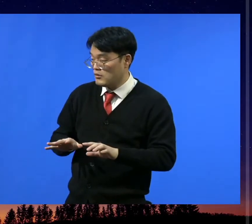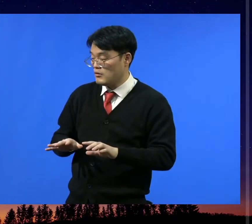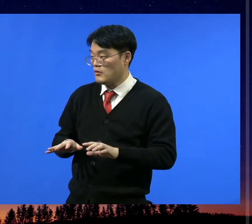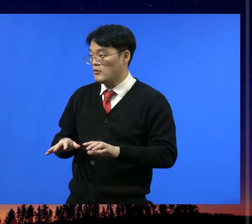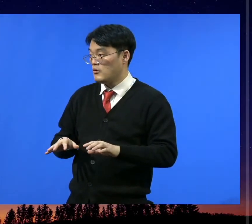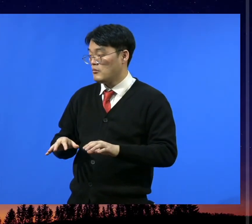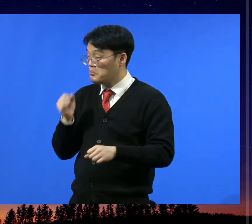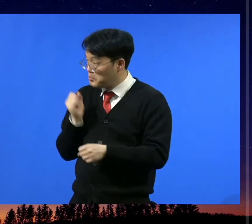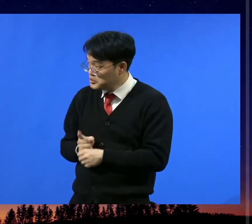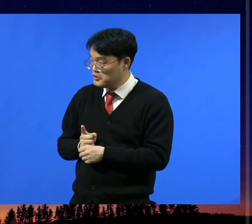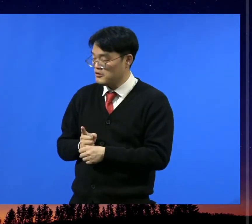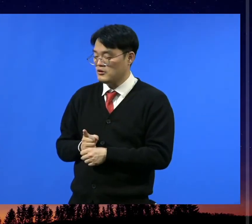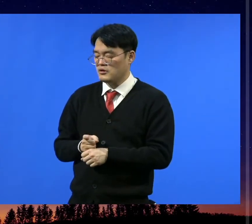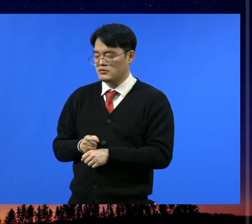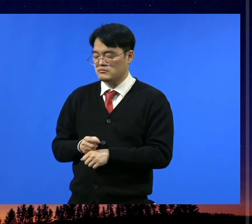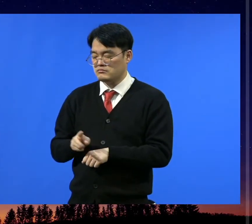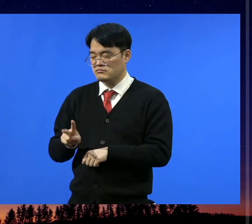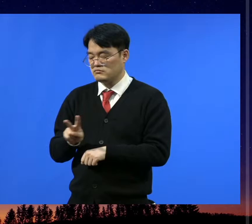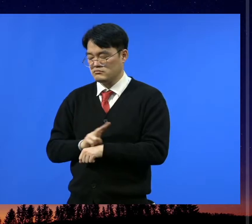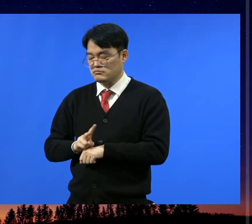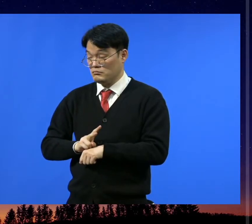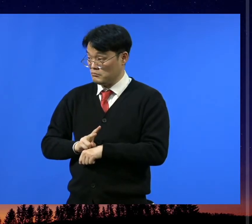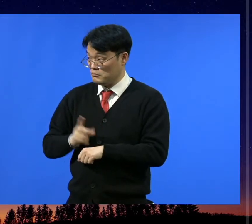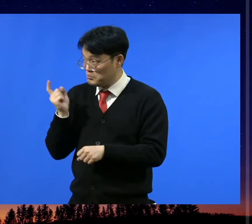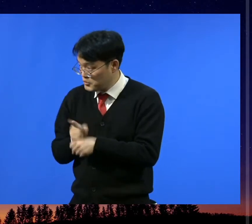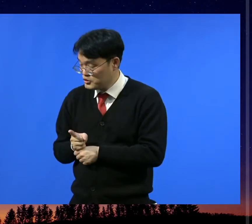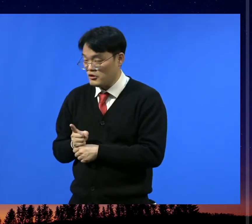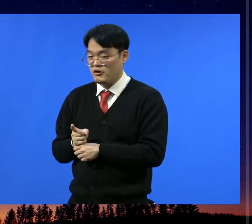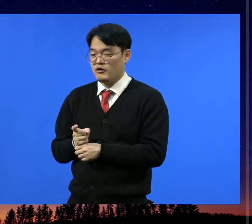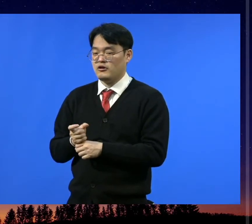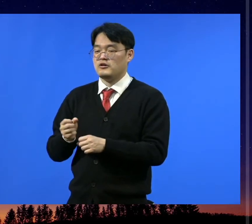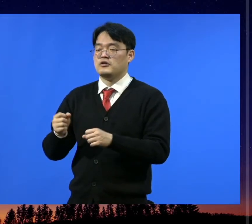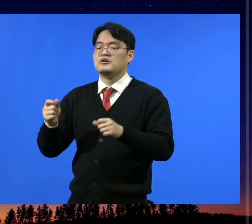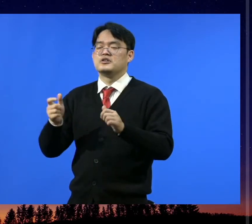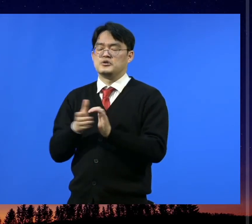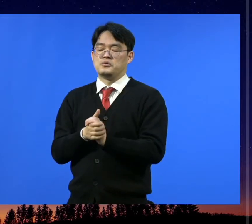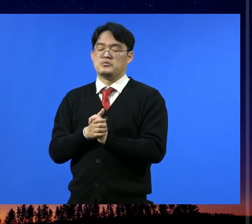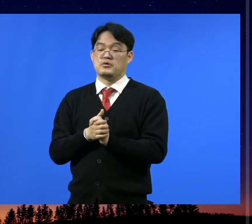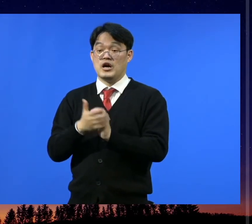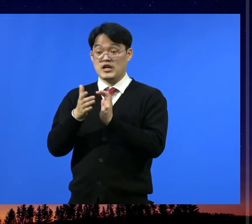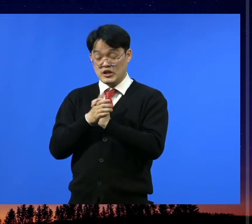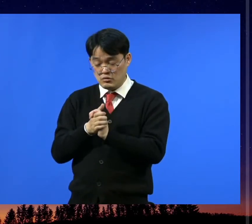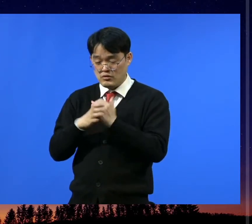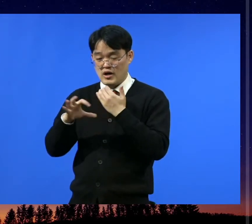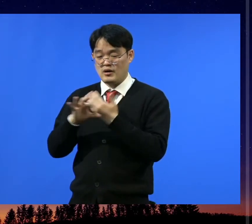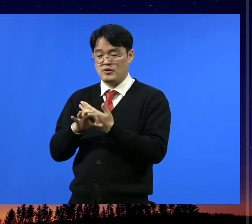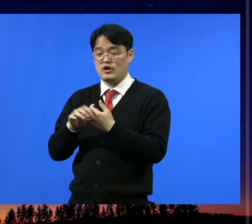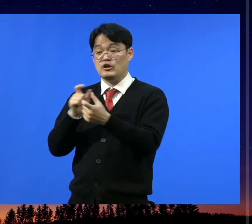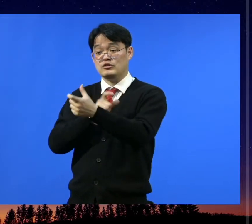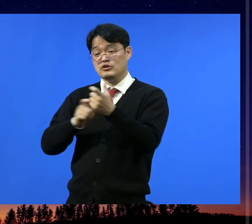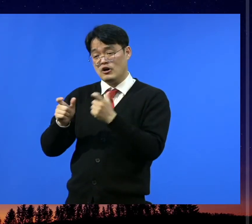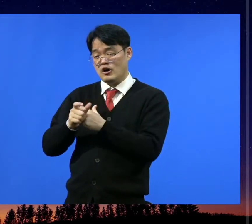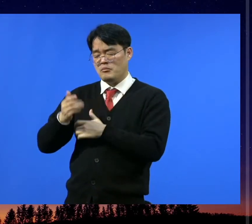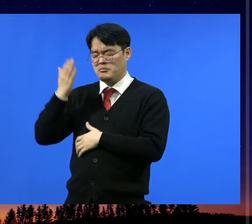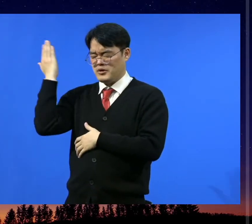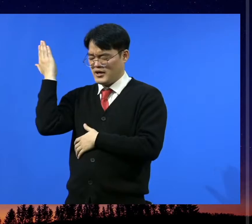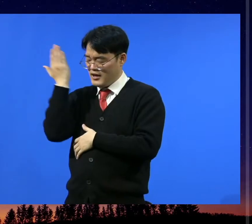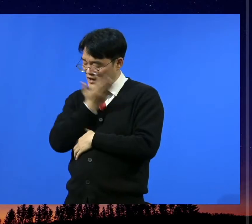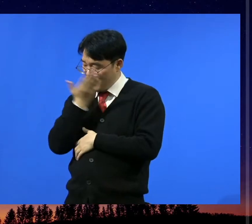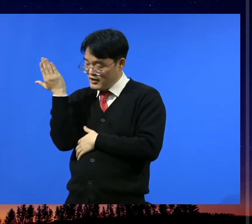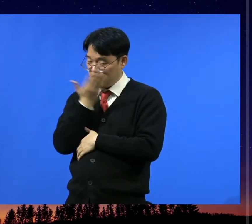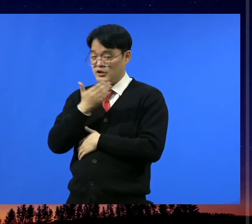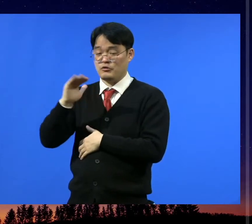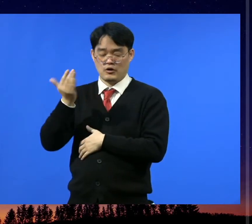가버리고, 그 기도가 분명해지고, 기도하면 할수록 머리가 맑아지고 깨끗해지고 타겟이 분명하고